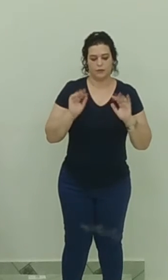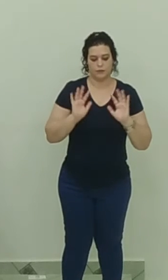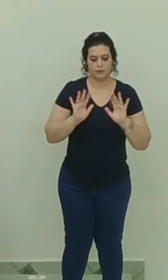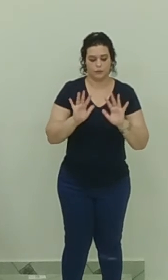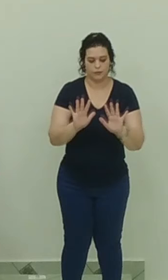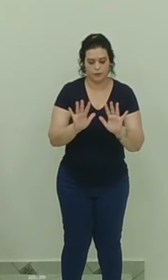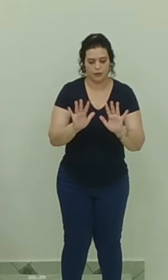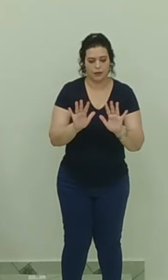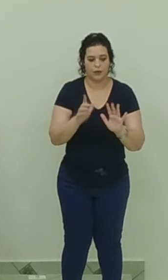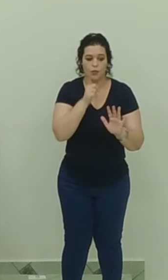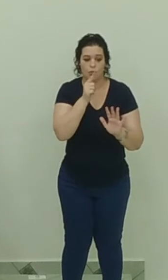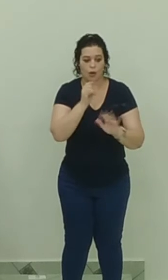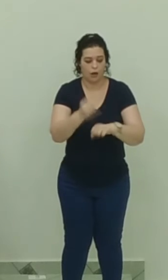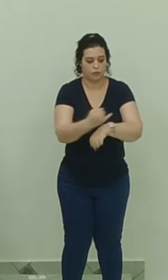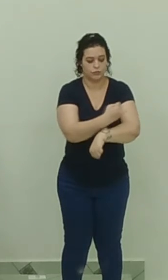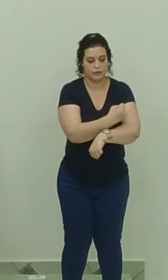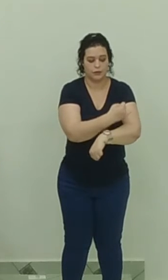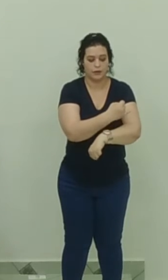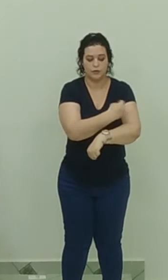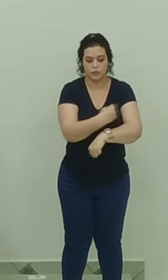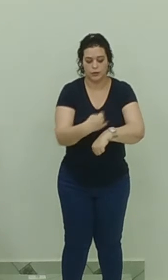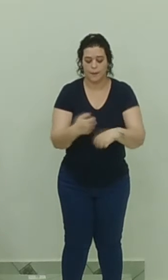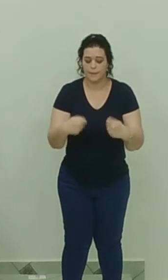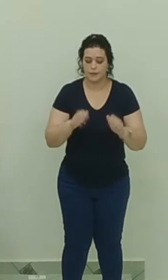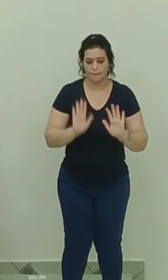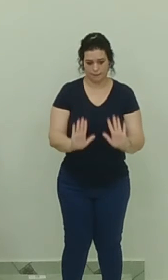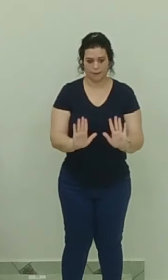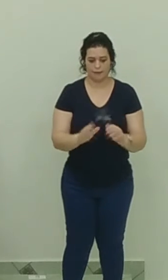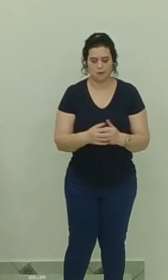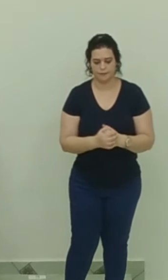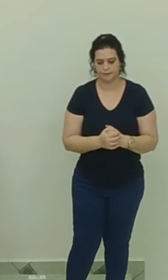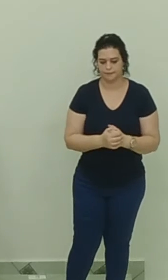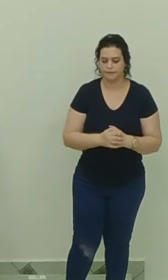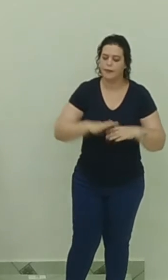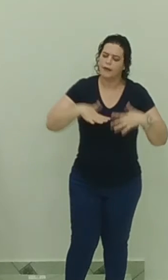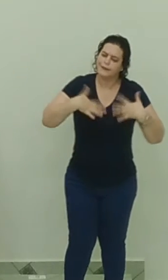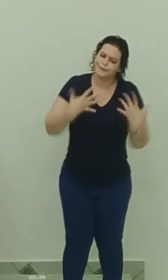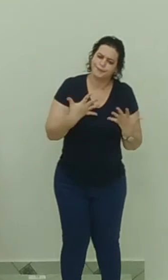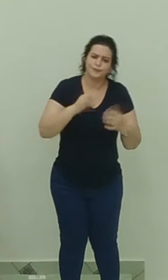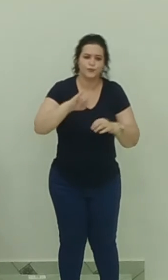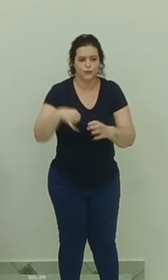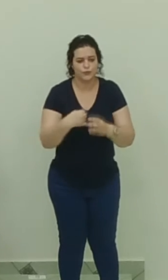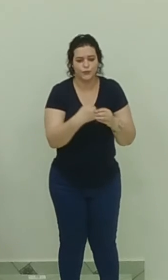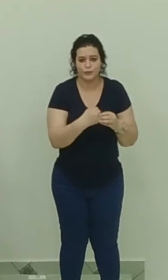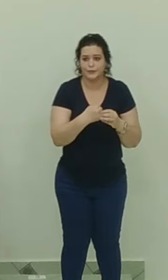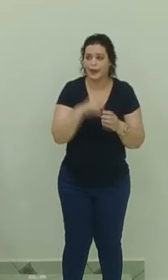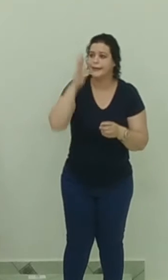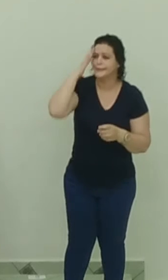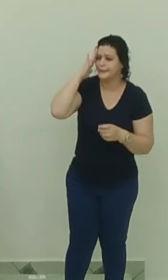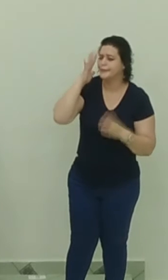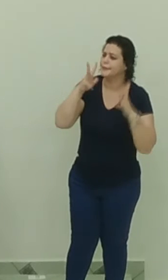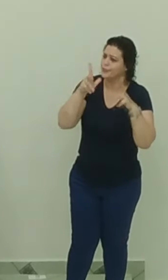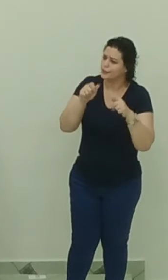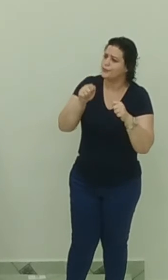Israel: chegai-vos para cá e ouvi as palavras do Senhor vosso Deus.